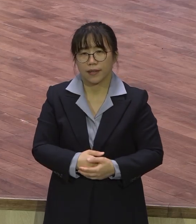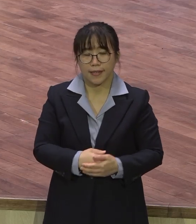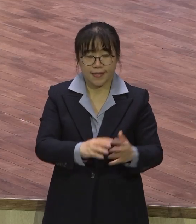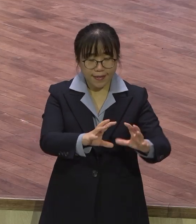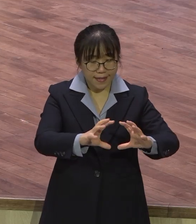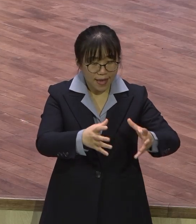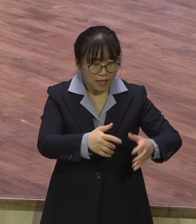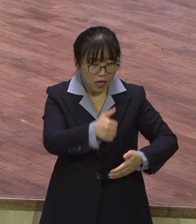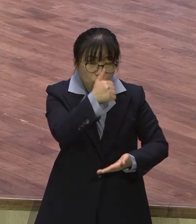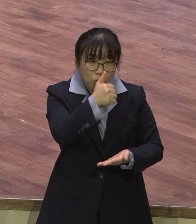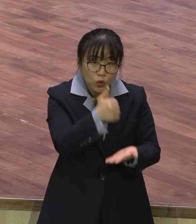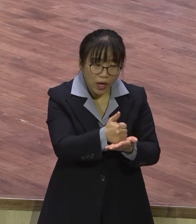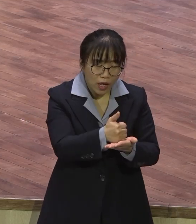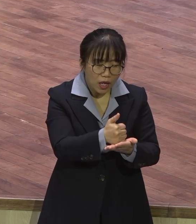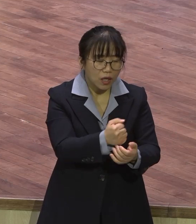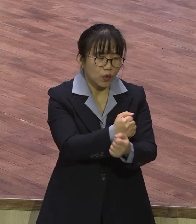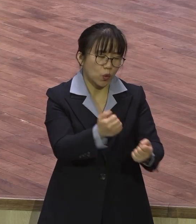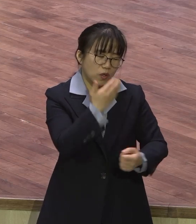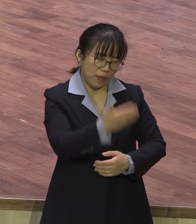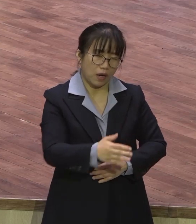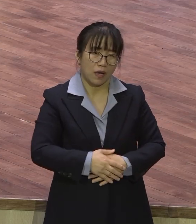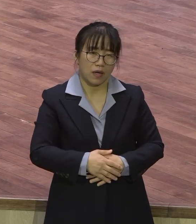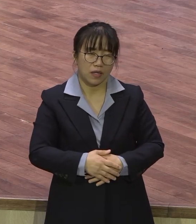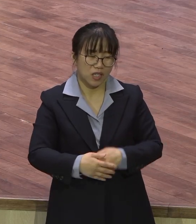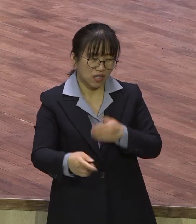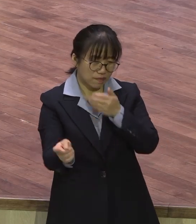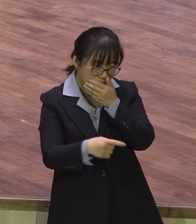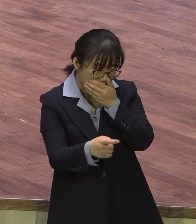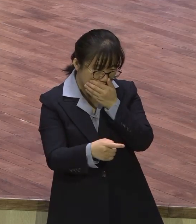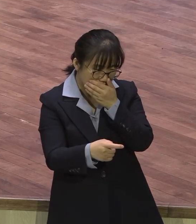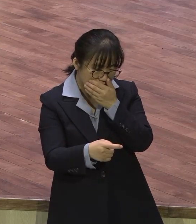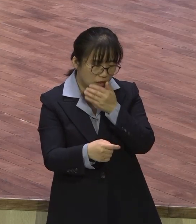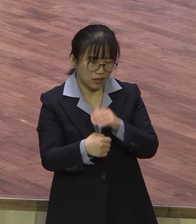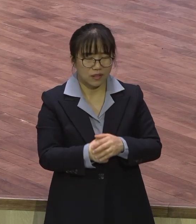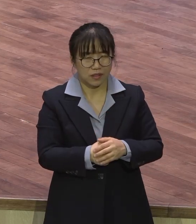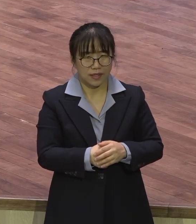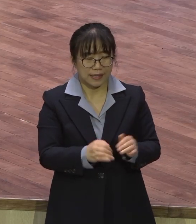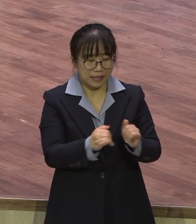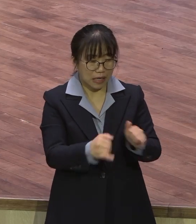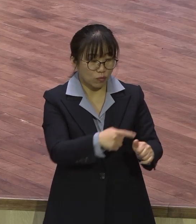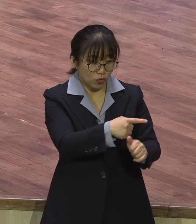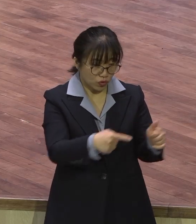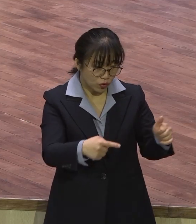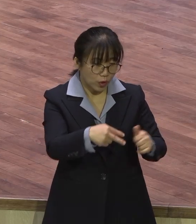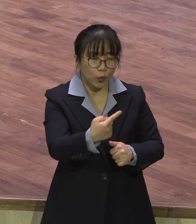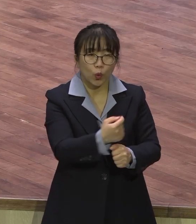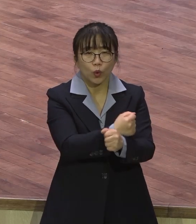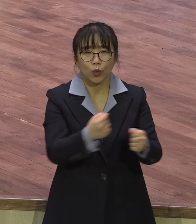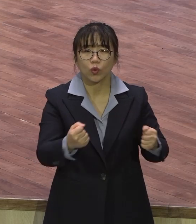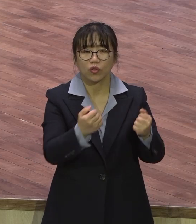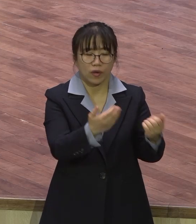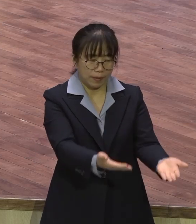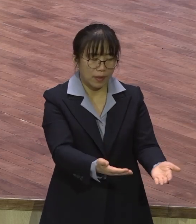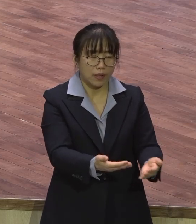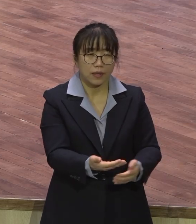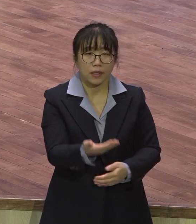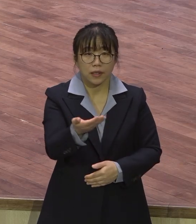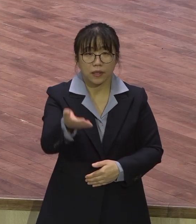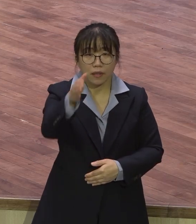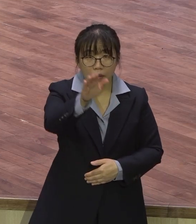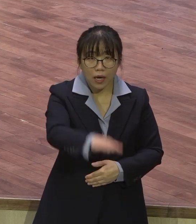거짓말을 한다든 심지어 사람을 죽여도 예수 믿으면 용서받을 수 있어요 우상승배는 용서받을 수 하나님이